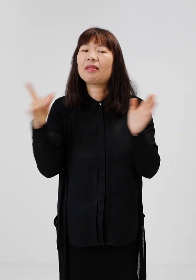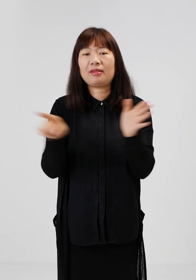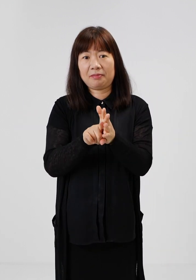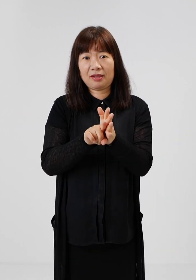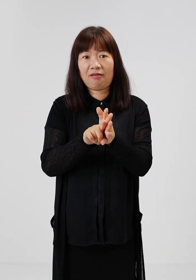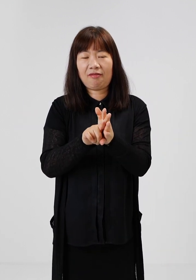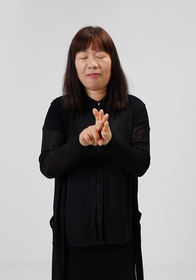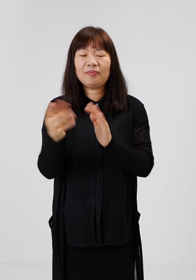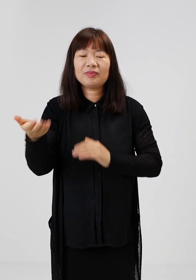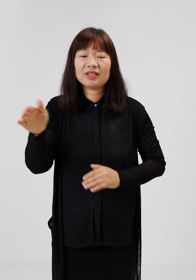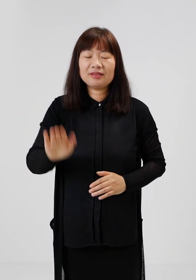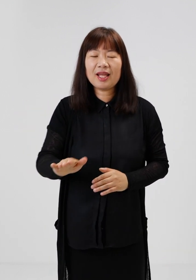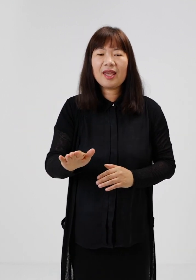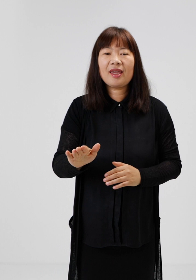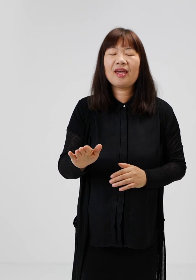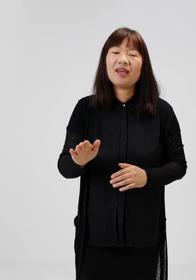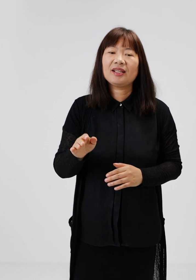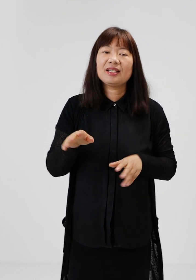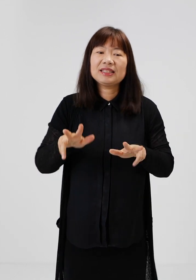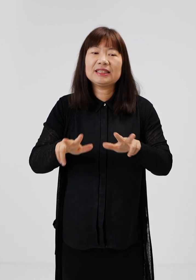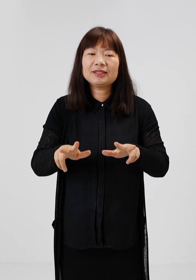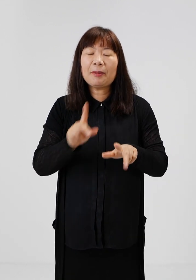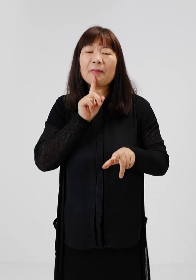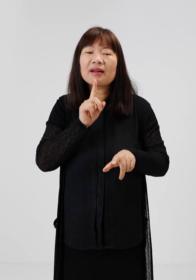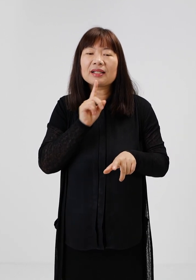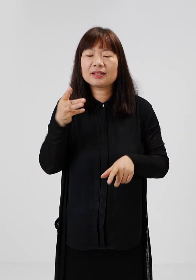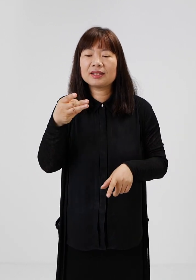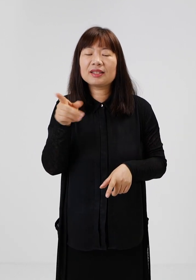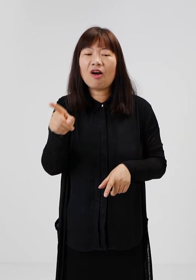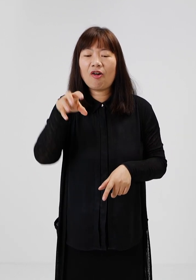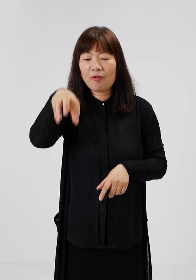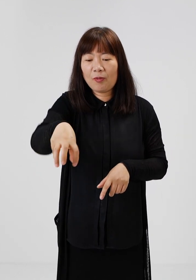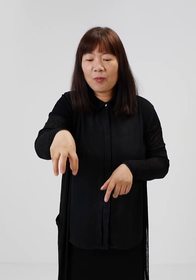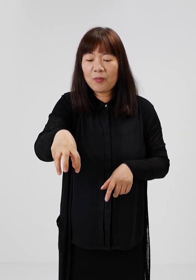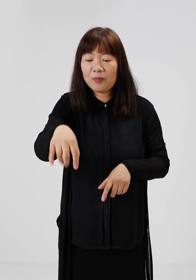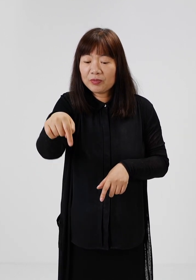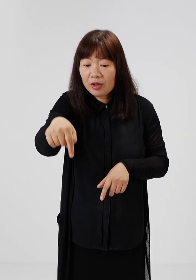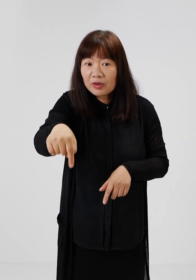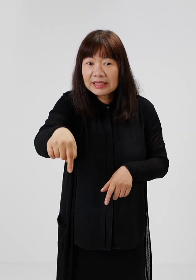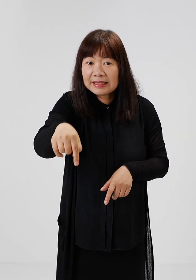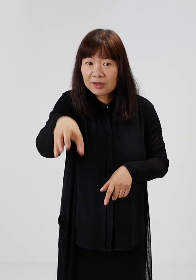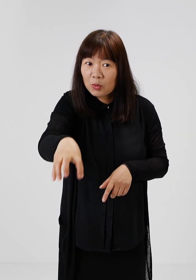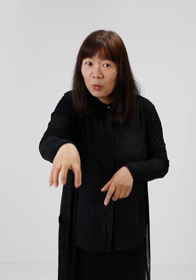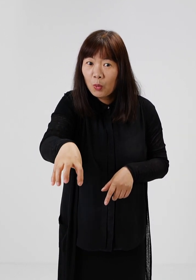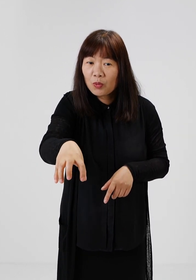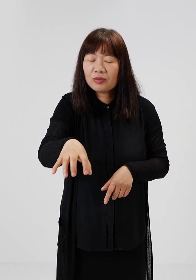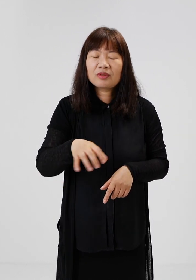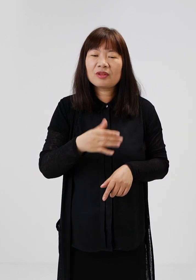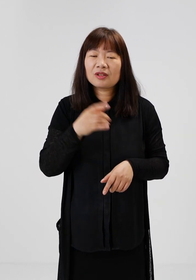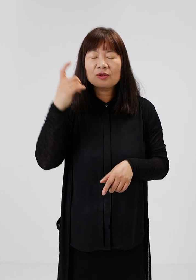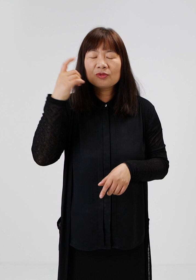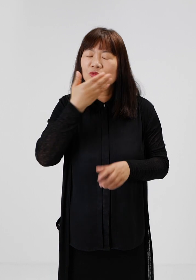그런데 터가 왜 중요할까? 지금부터 이 터는